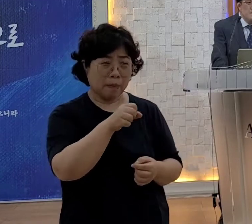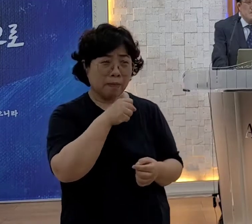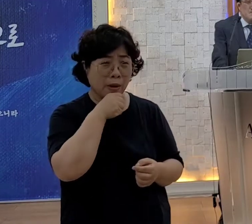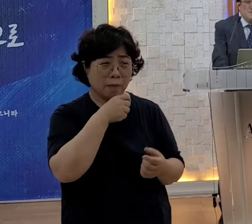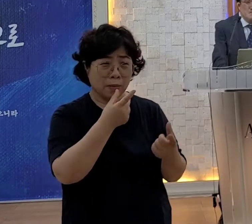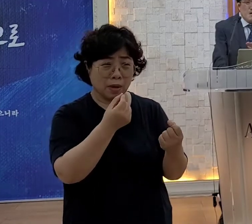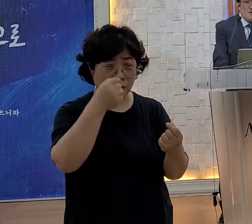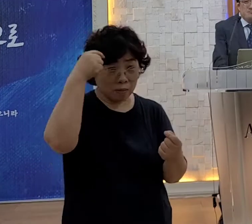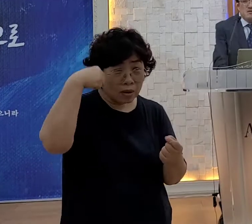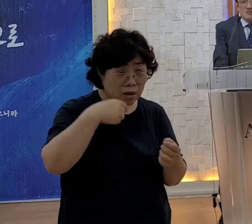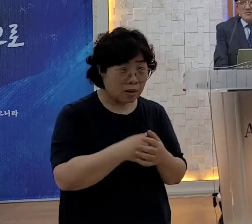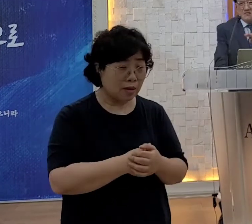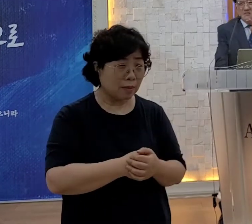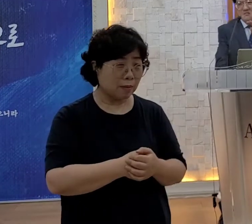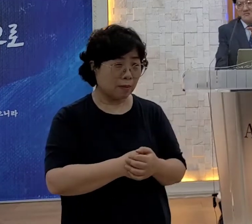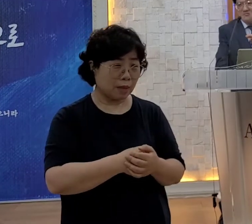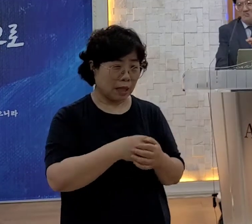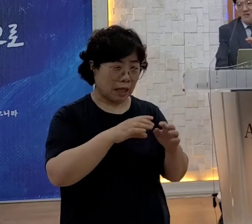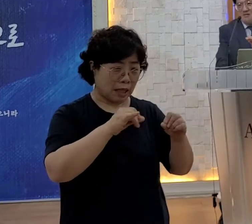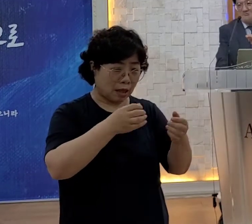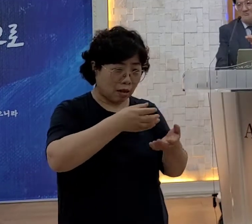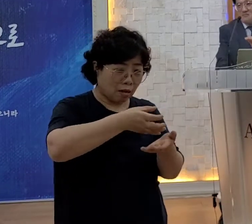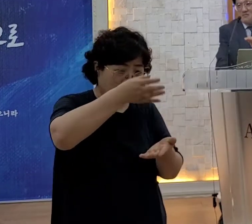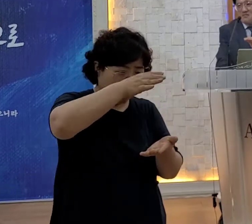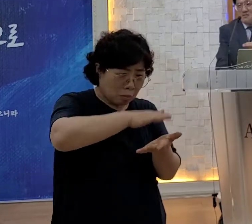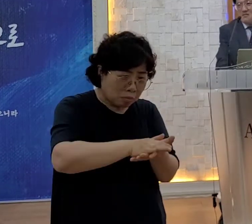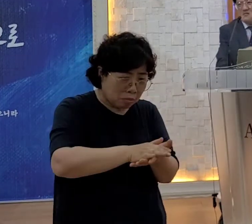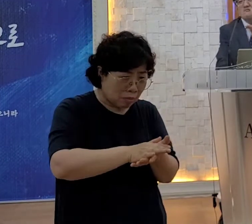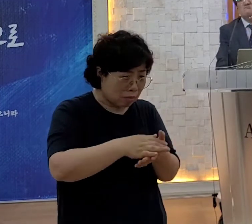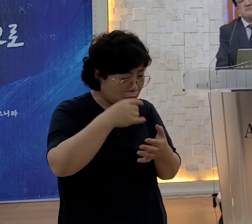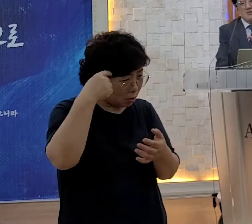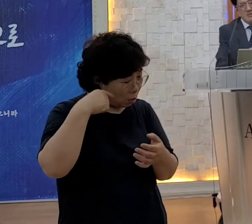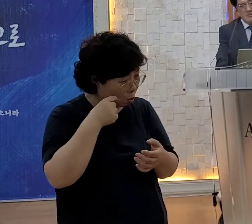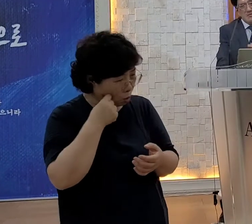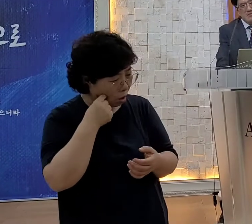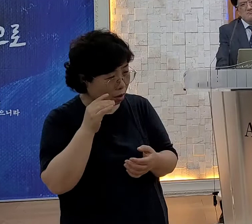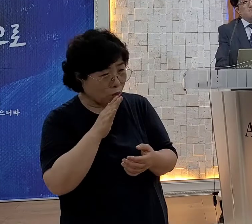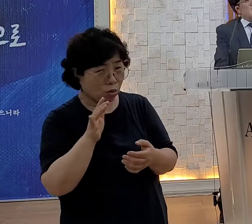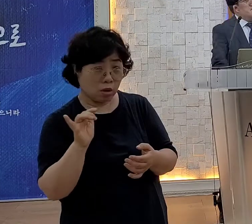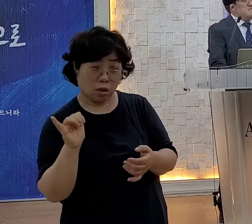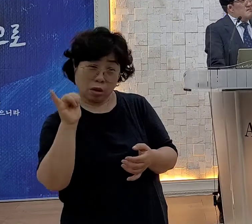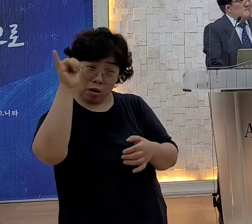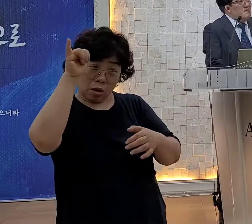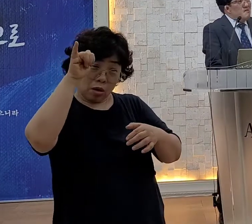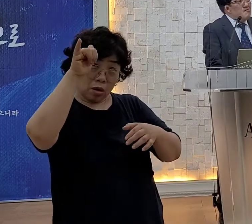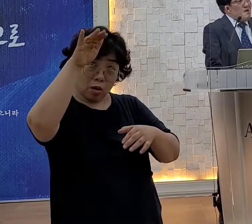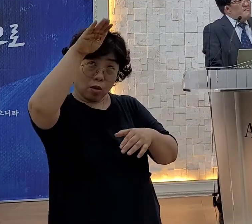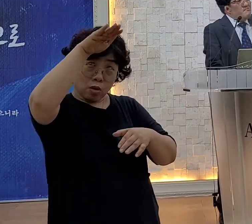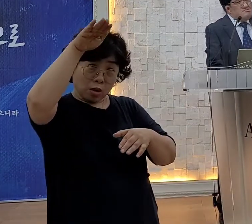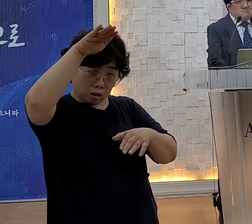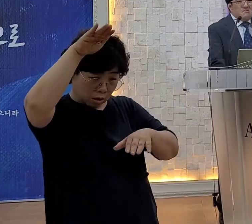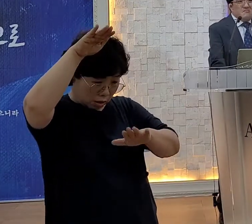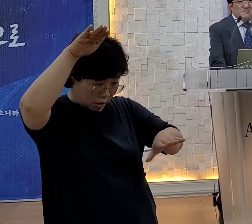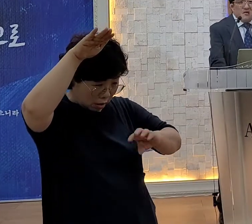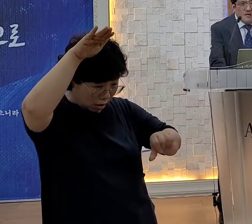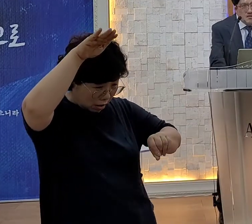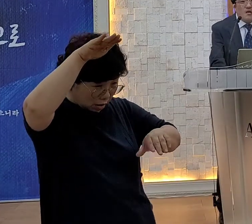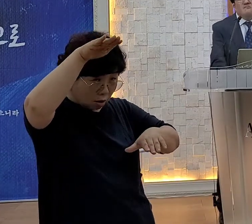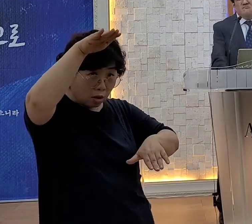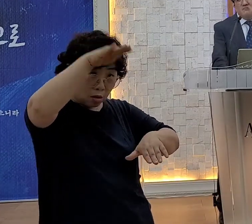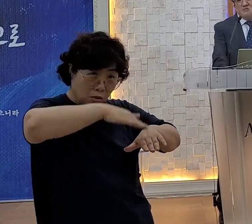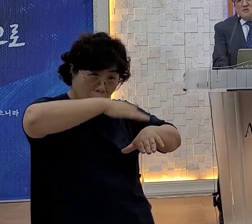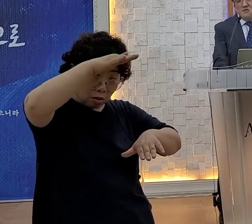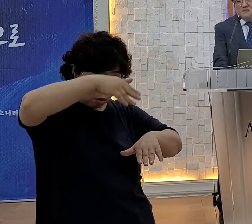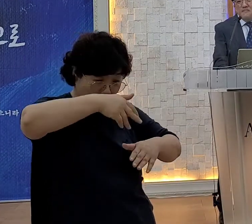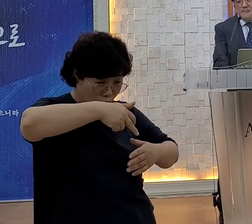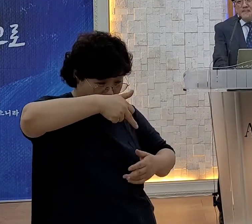참, 이 뭐 땅에 붙었는지 떴는지도 알 수 없는 그런 높이라면 우리가 볼 때는 사람 키로 훌쩍 넘는 대단한